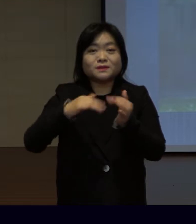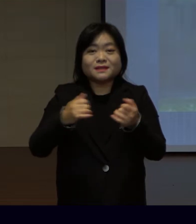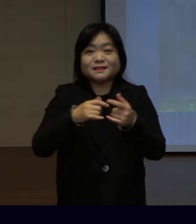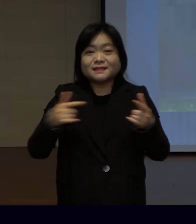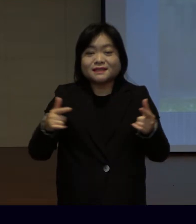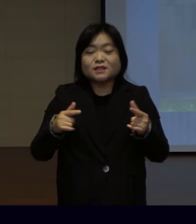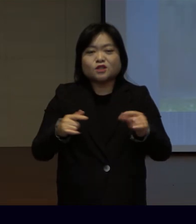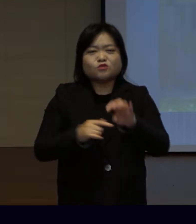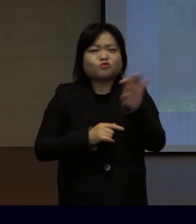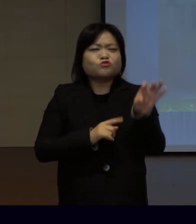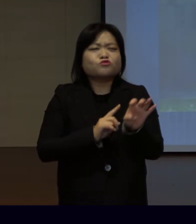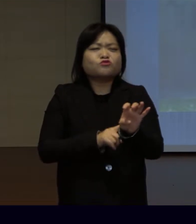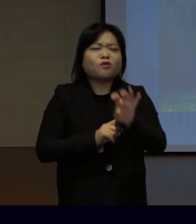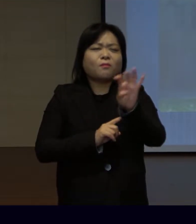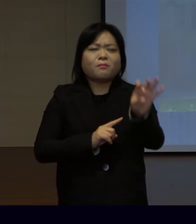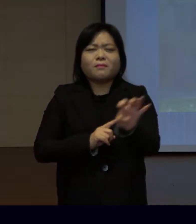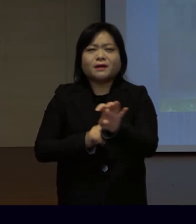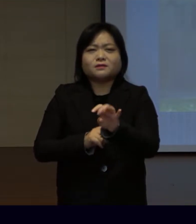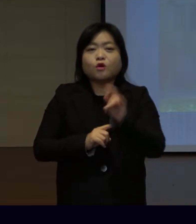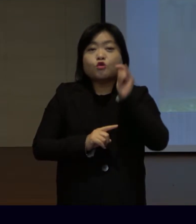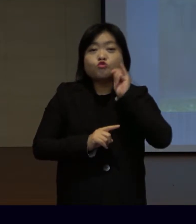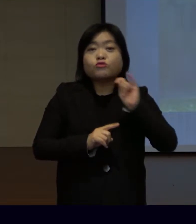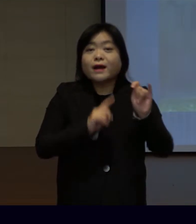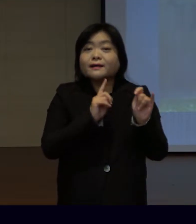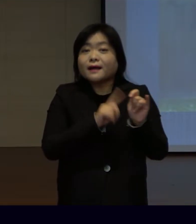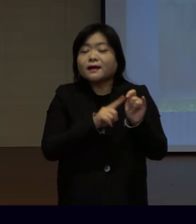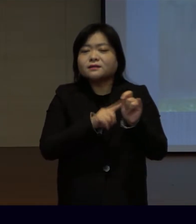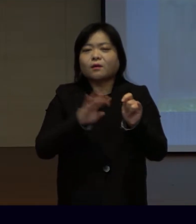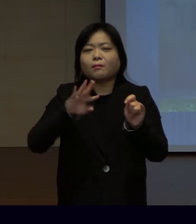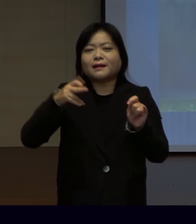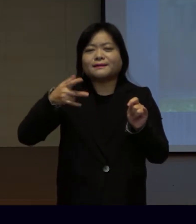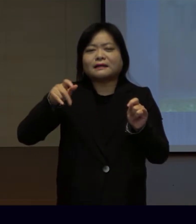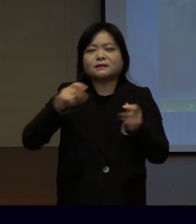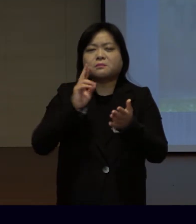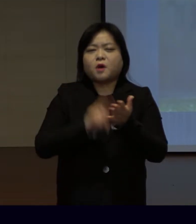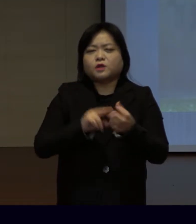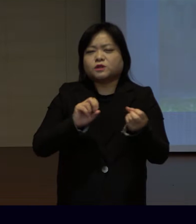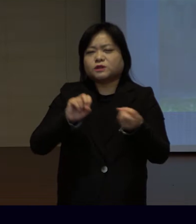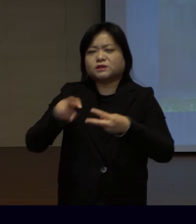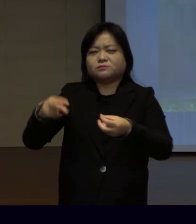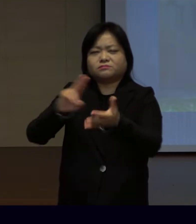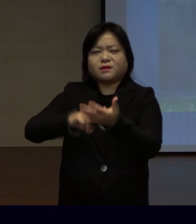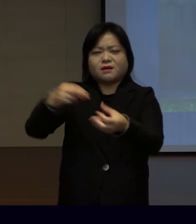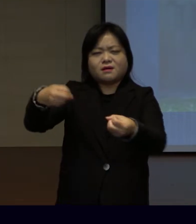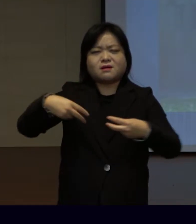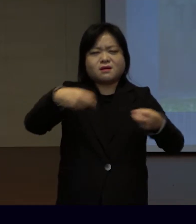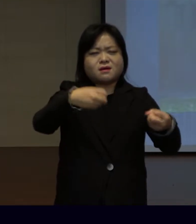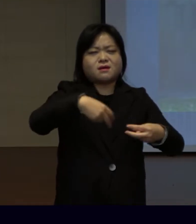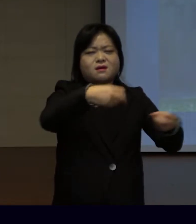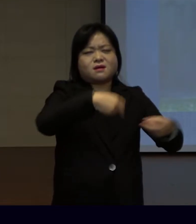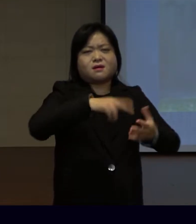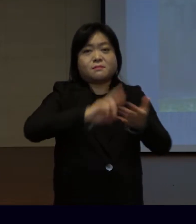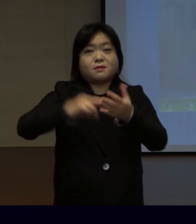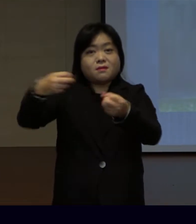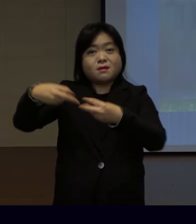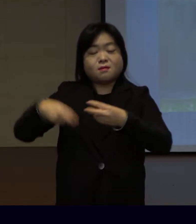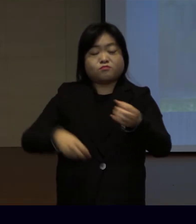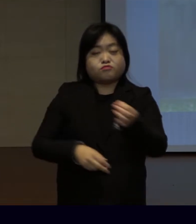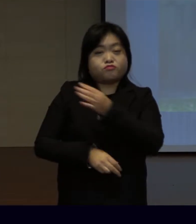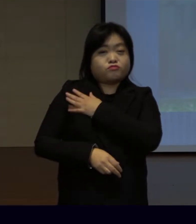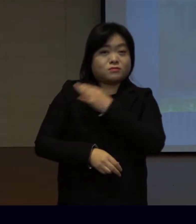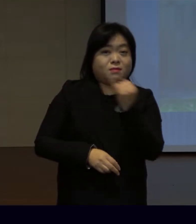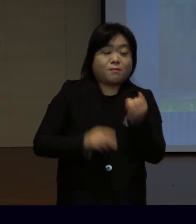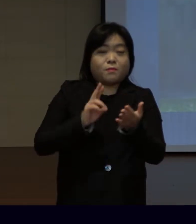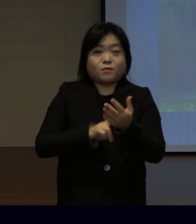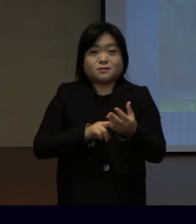온 유럽에서 오죽하면 우크라이나에서까지 편지가 왔겠어요. 대귀족 부인 편지를 주고받다가